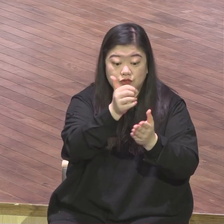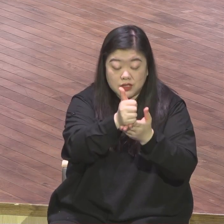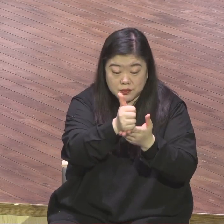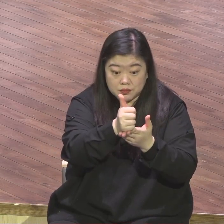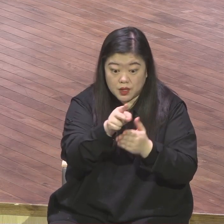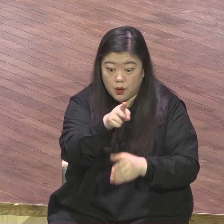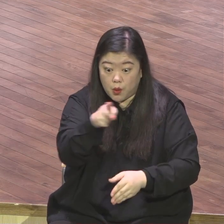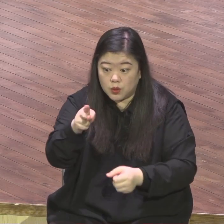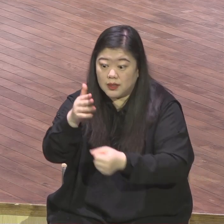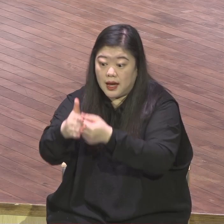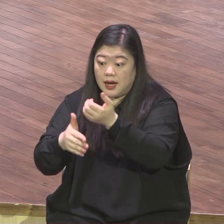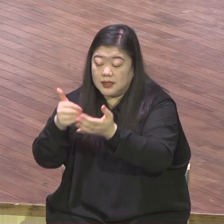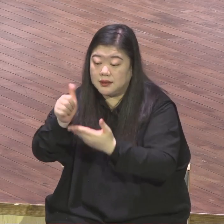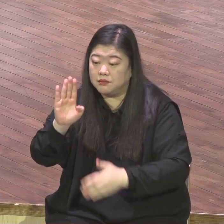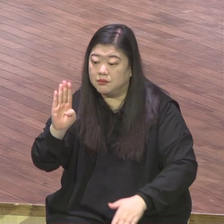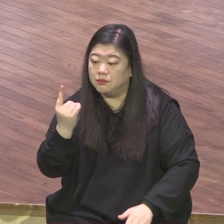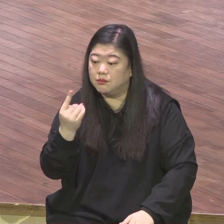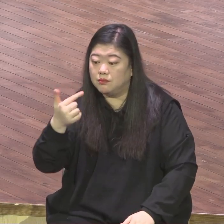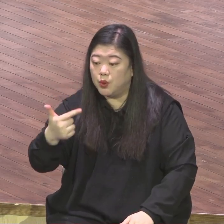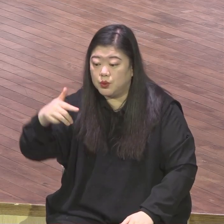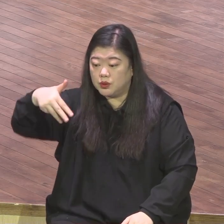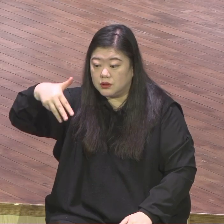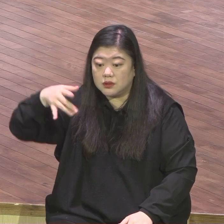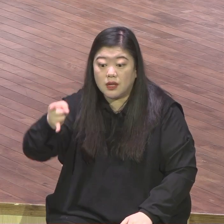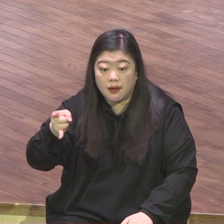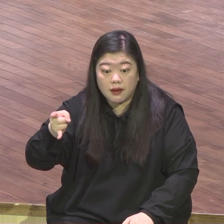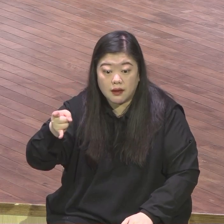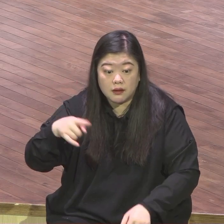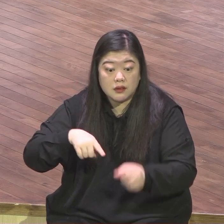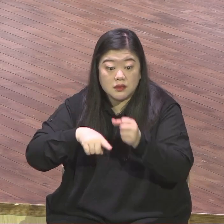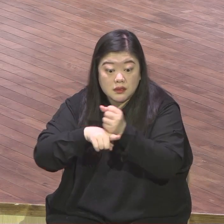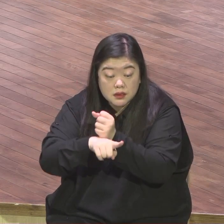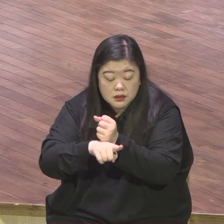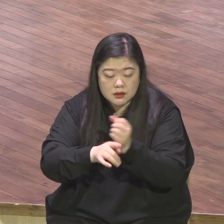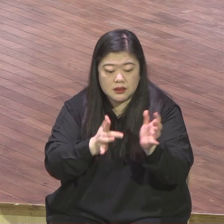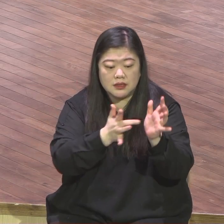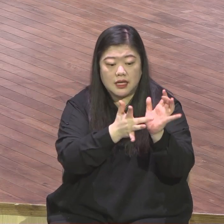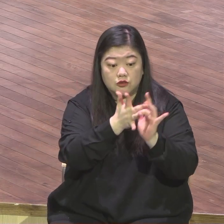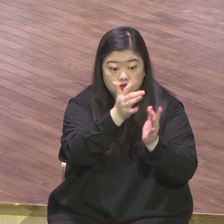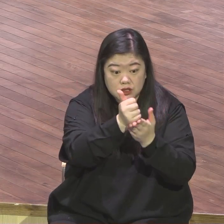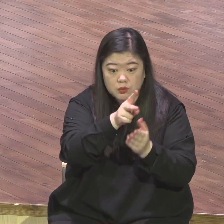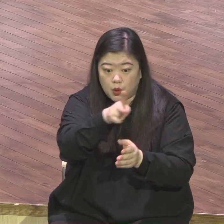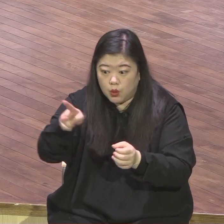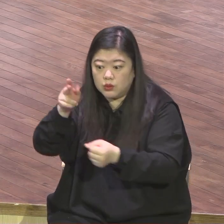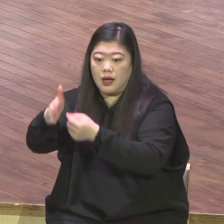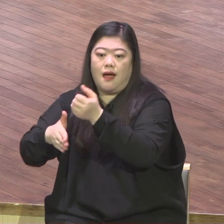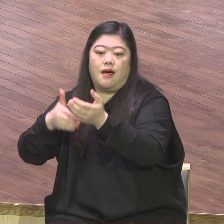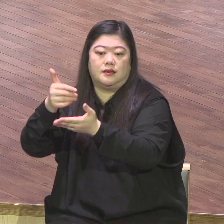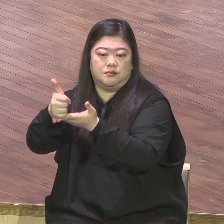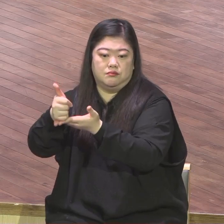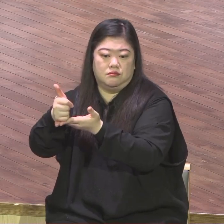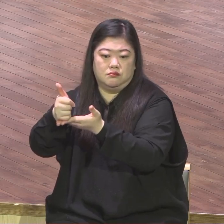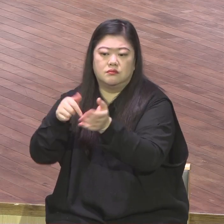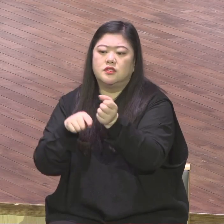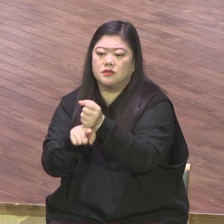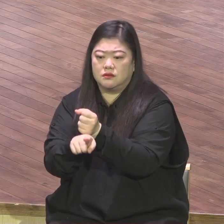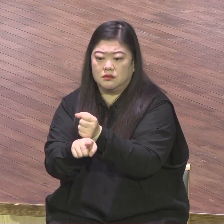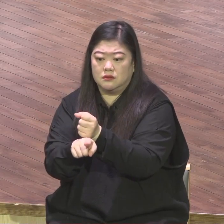말이에요? 예수 그리스도가 하나님이라는 뜻이에요. 여러분, 예수 그리스도는 누구라고요? 하나님이세요.